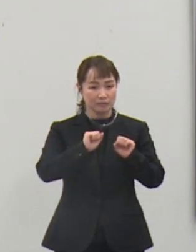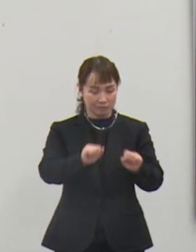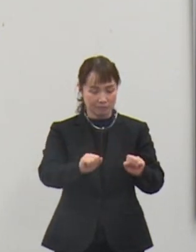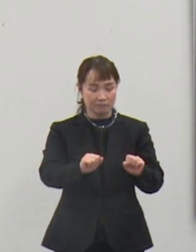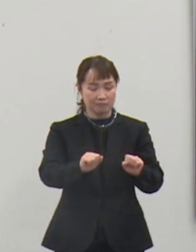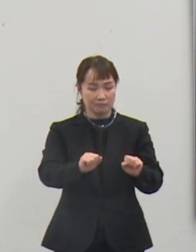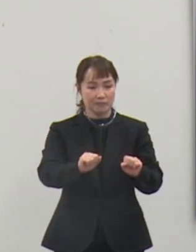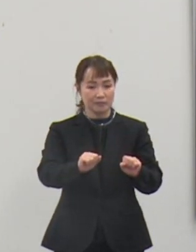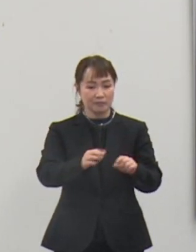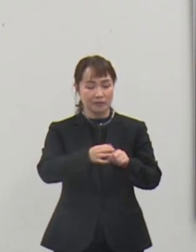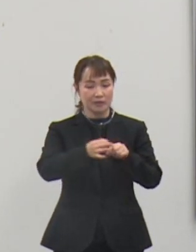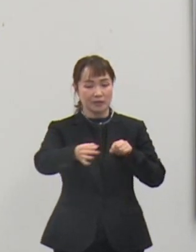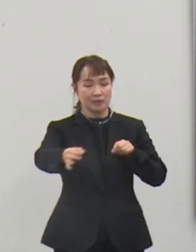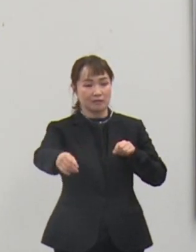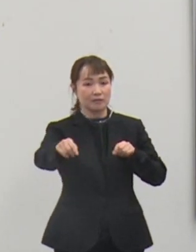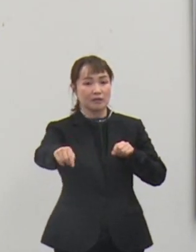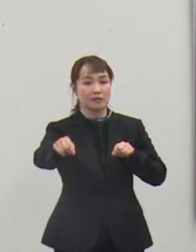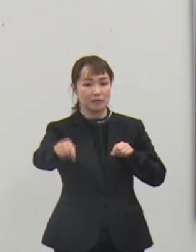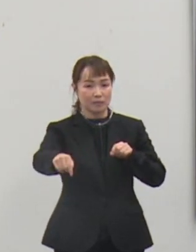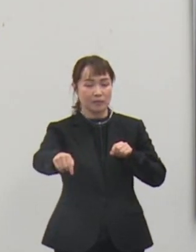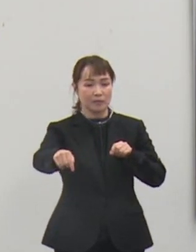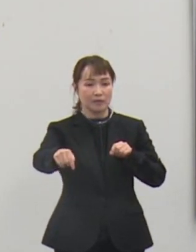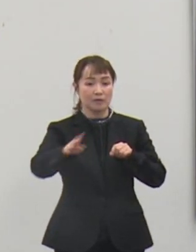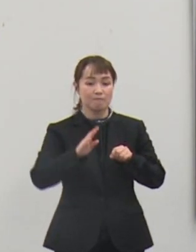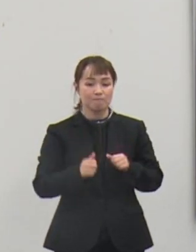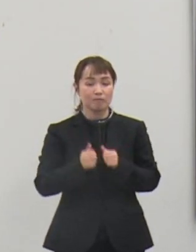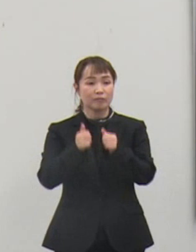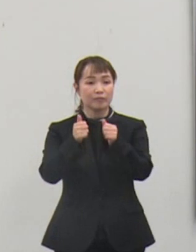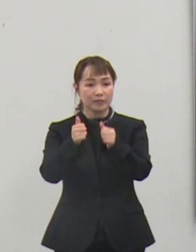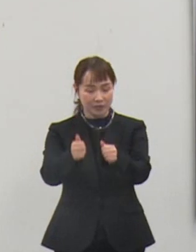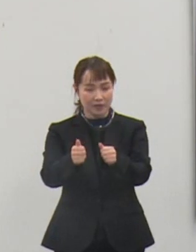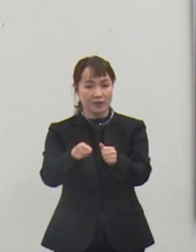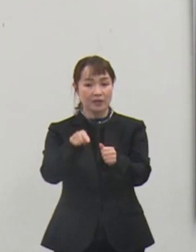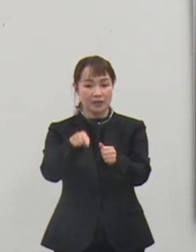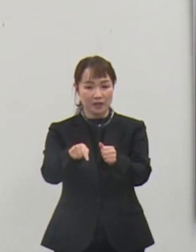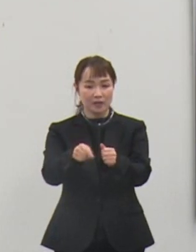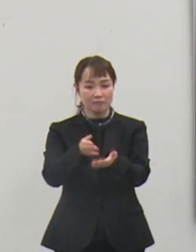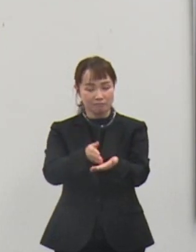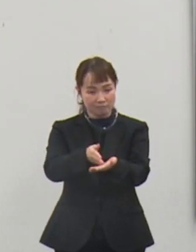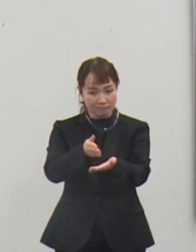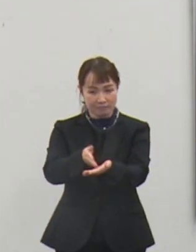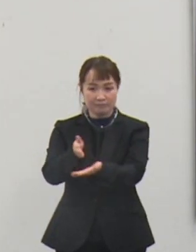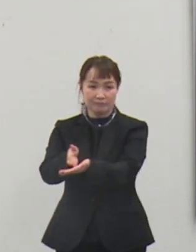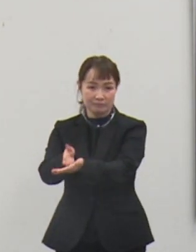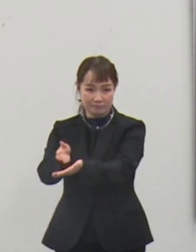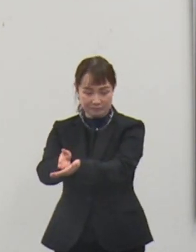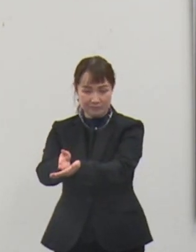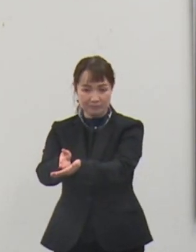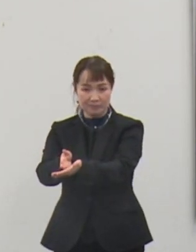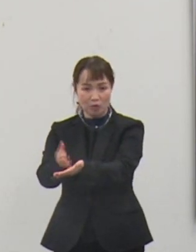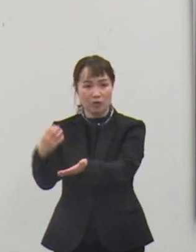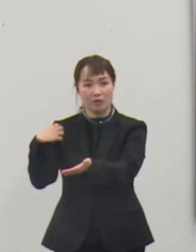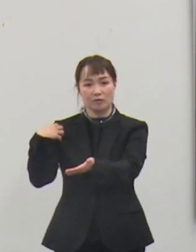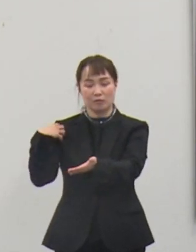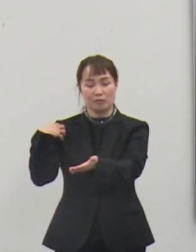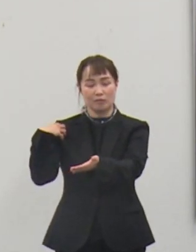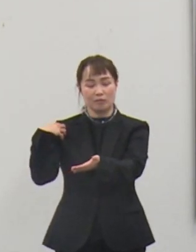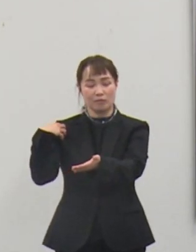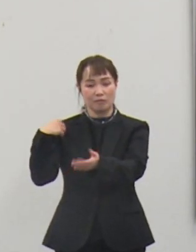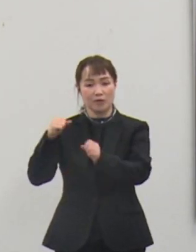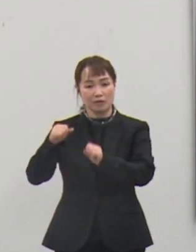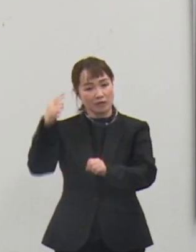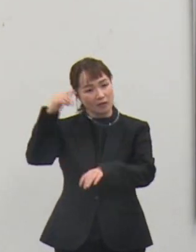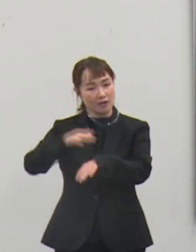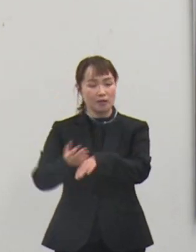と思います。離島なんかにもですね、直接現地に足を運んだりというようなことも、担当の方では考えているようであ